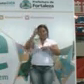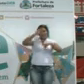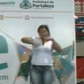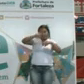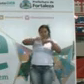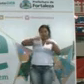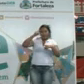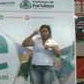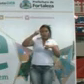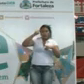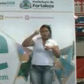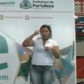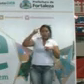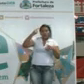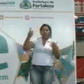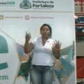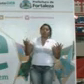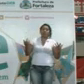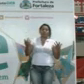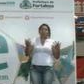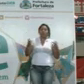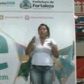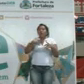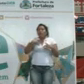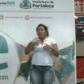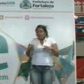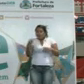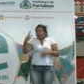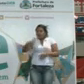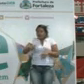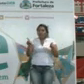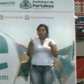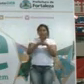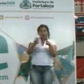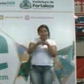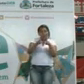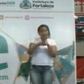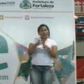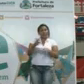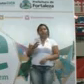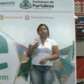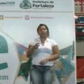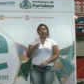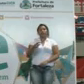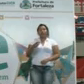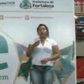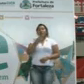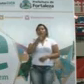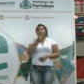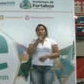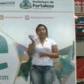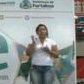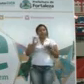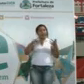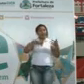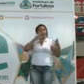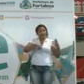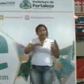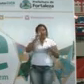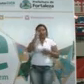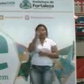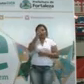outro equivocado, o filho dele também, e o cidadão que mora lá de agregado é homossexual também. Então você